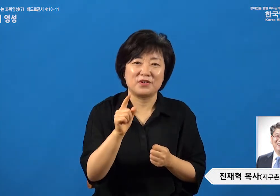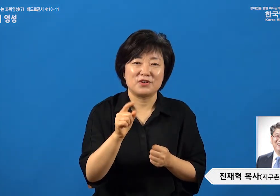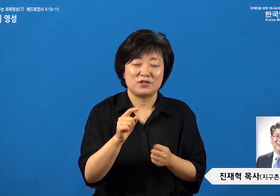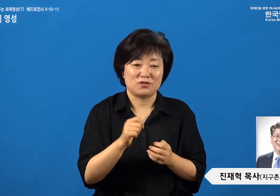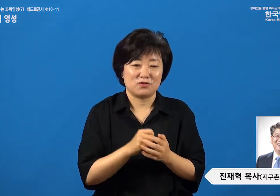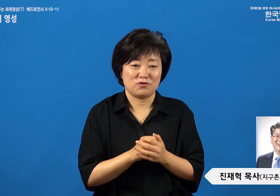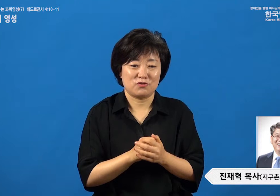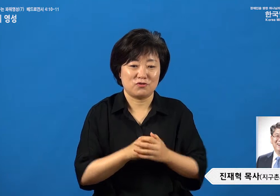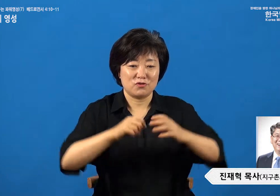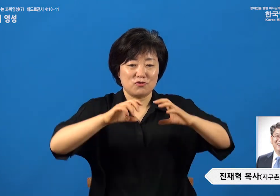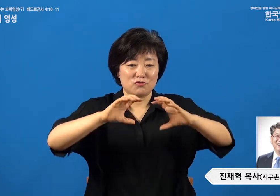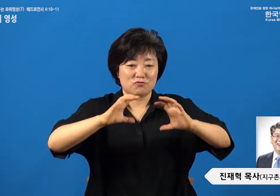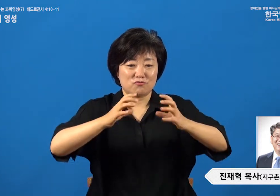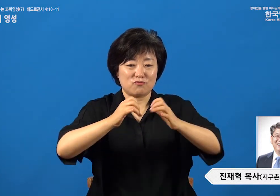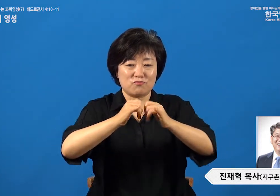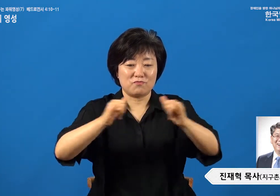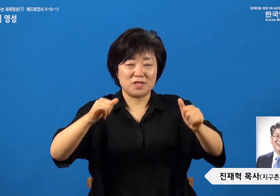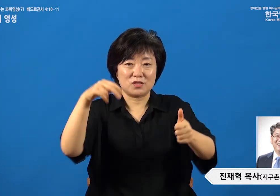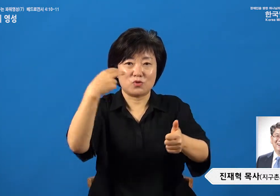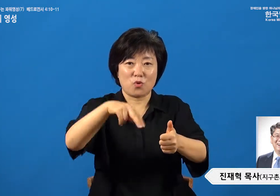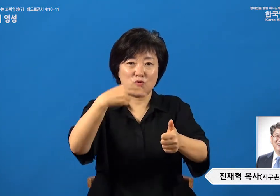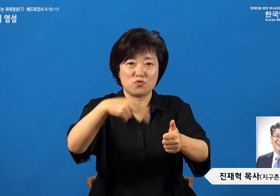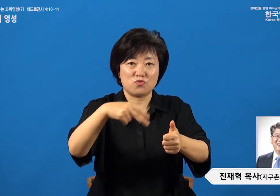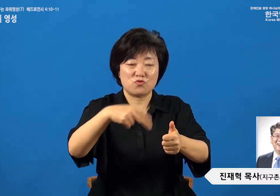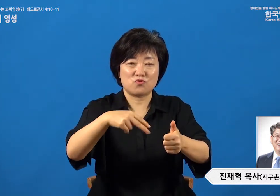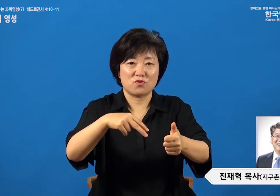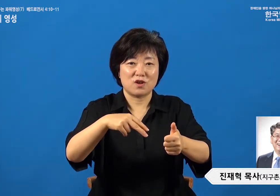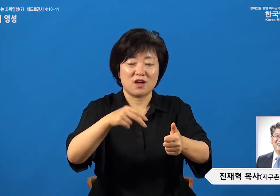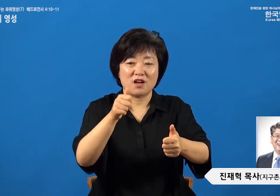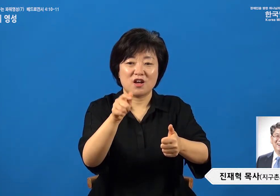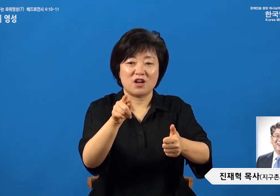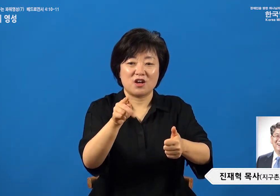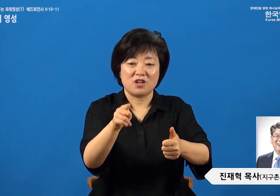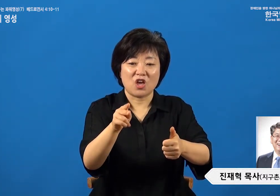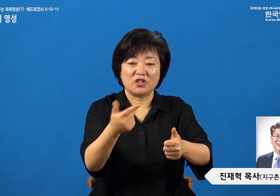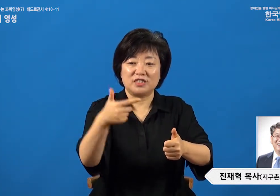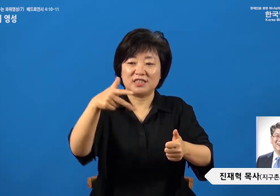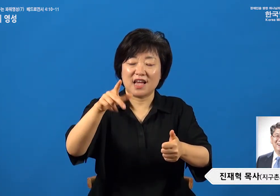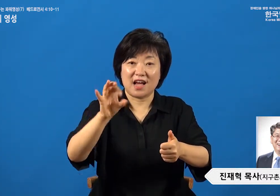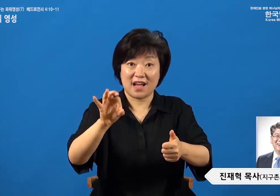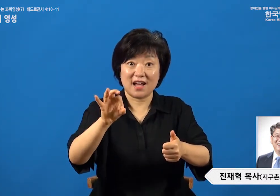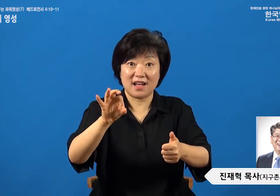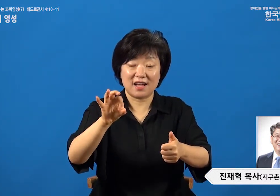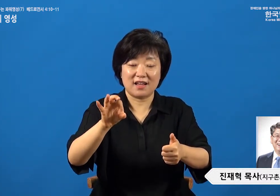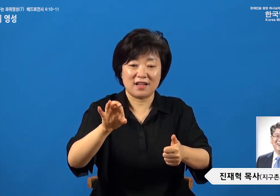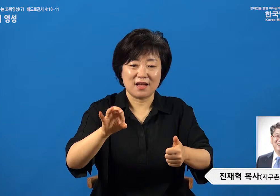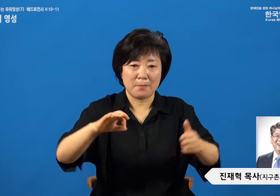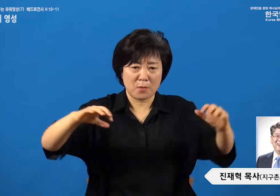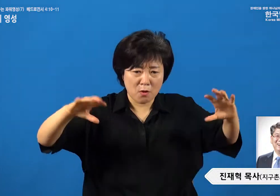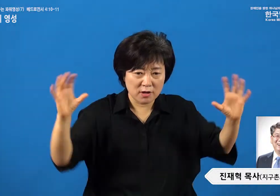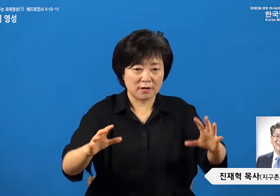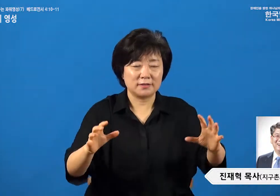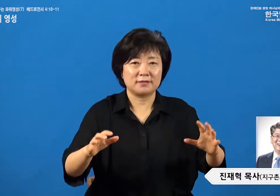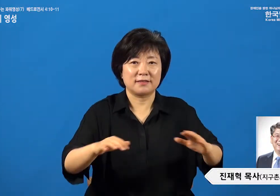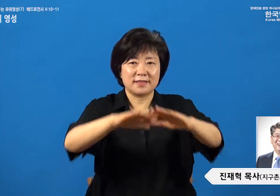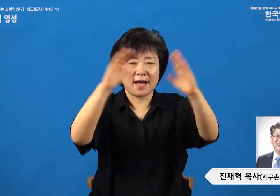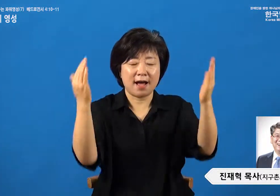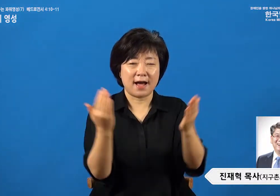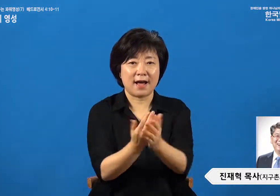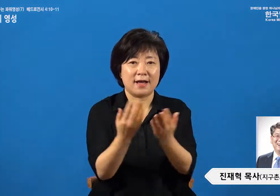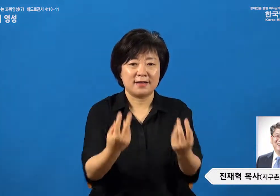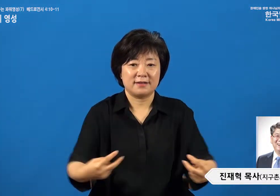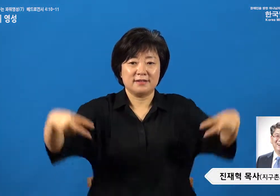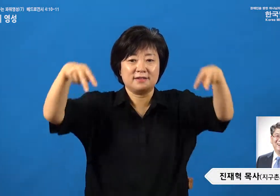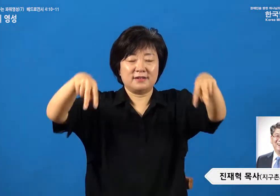하나가 국민교육 현장인 것이었습니다. 거기서 우리는 모든 모임마다 다